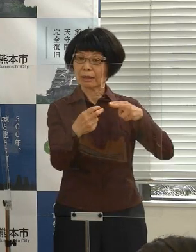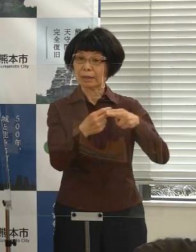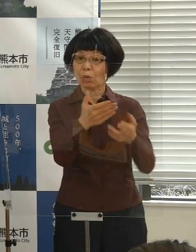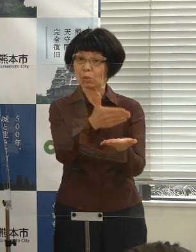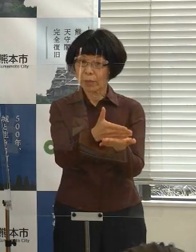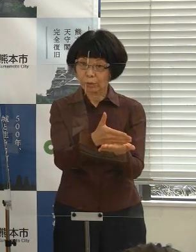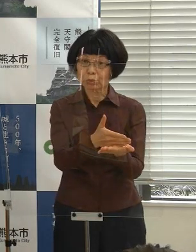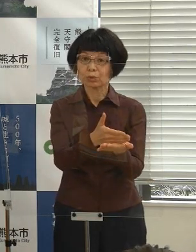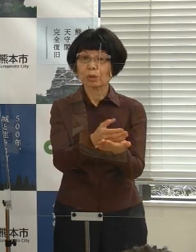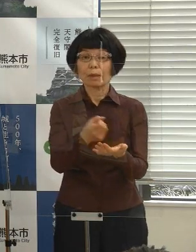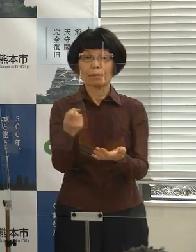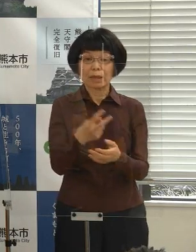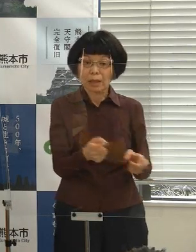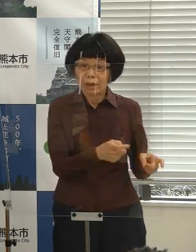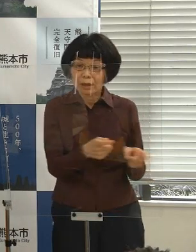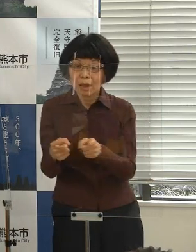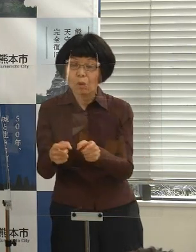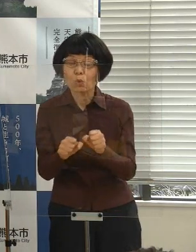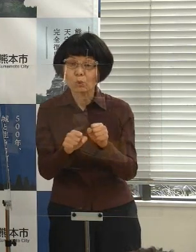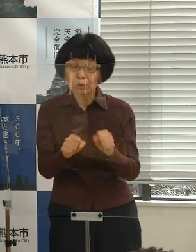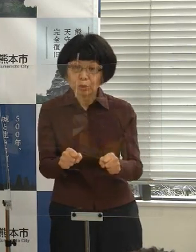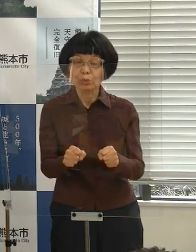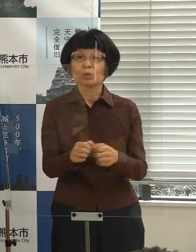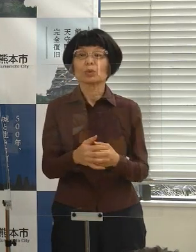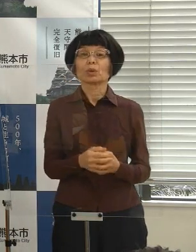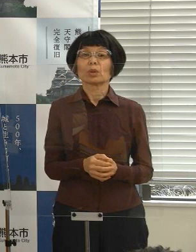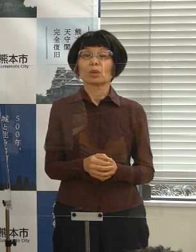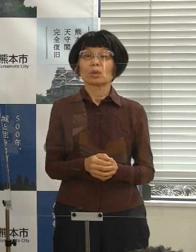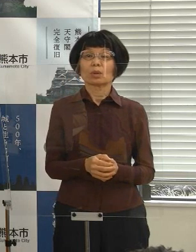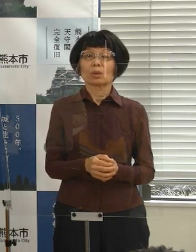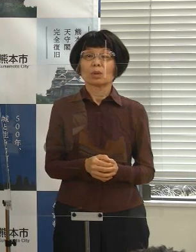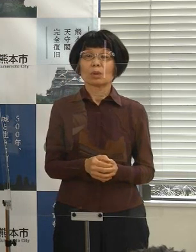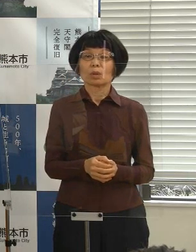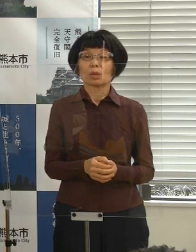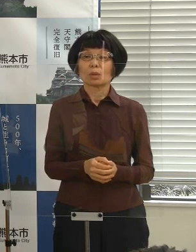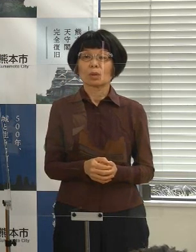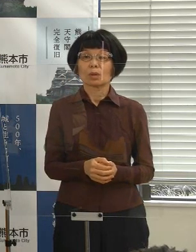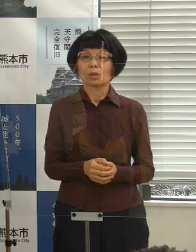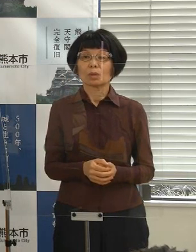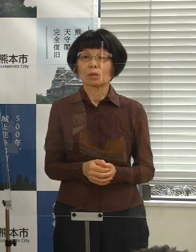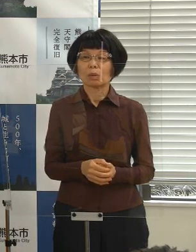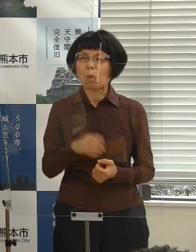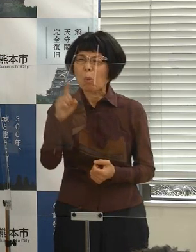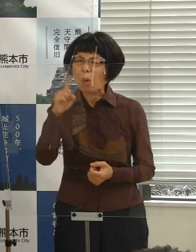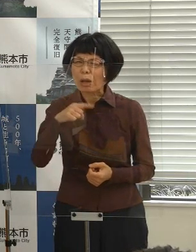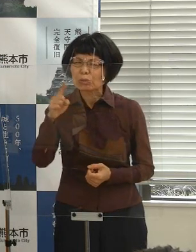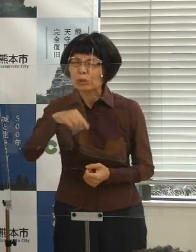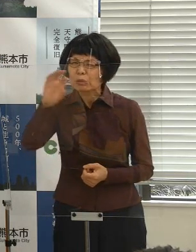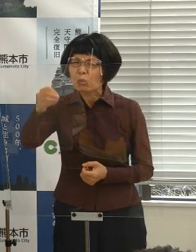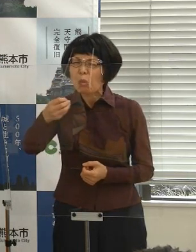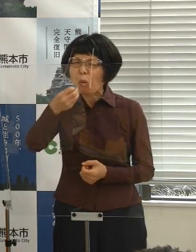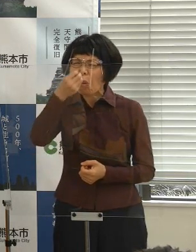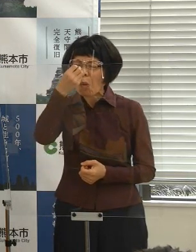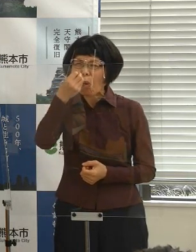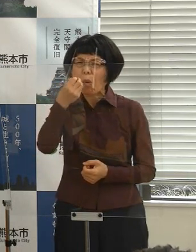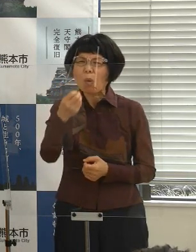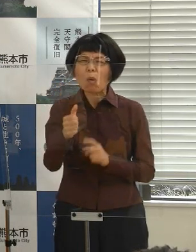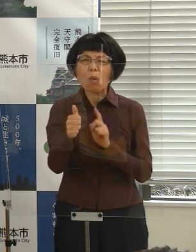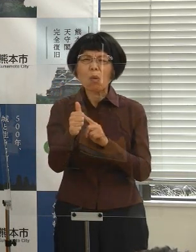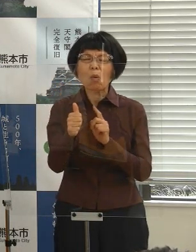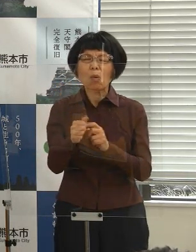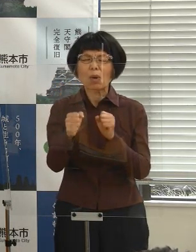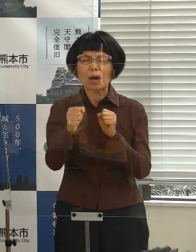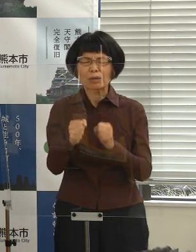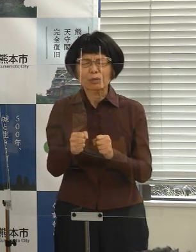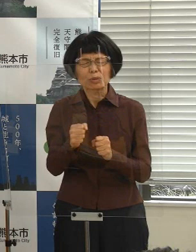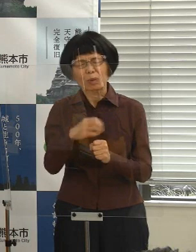るいは避難をする、あるいはそういった、そういう模倣犯のような人がおるんであればですね、それはもうあってはならないんです